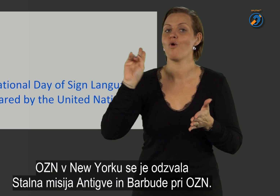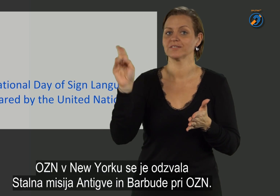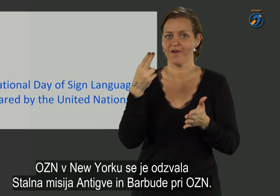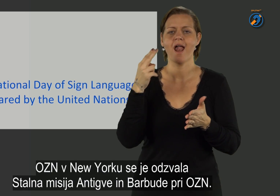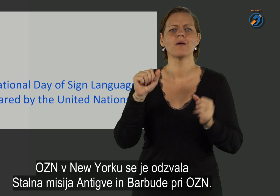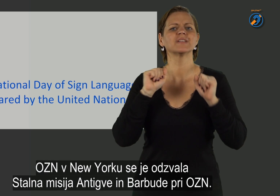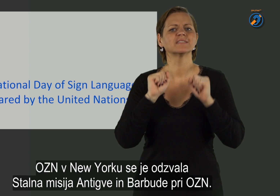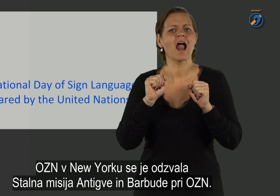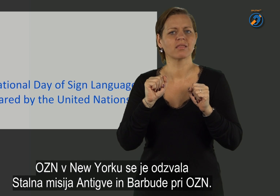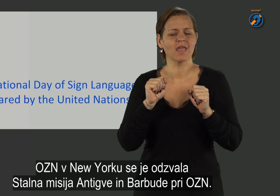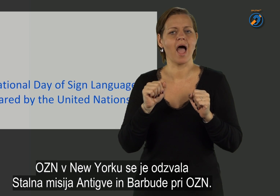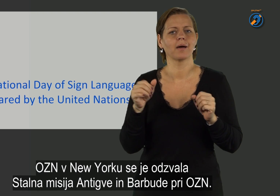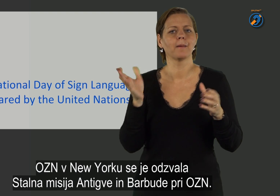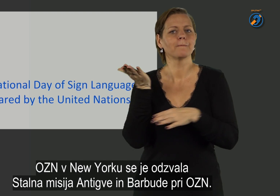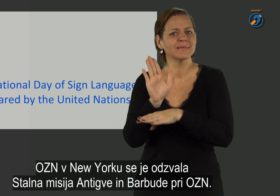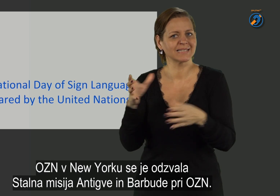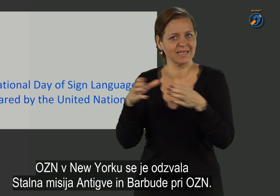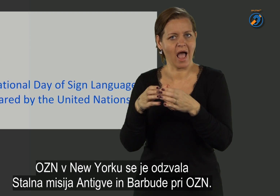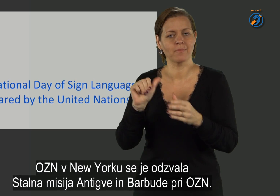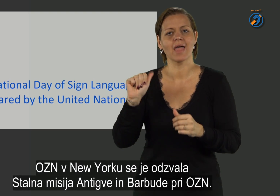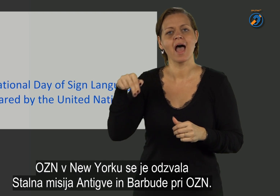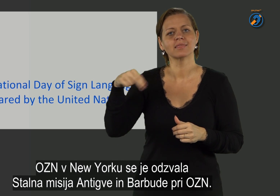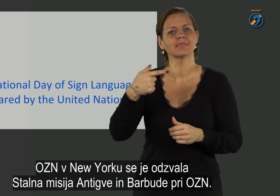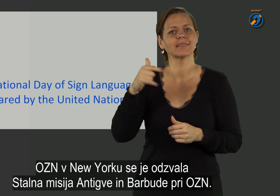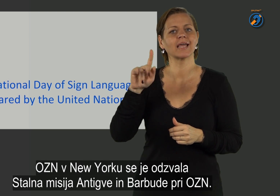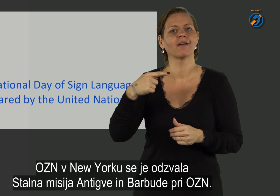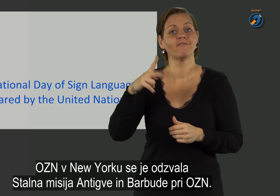misija Antigve in Barbude pri OZN.